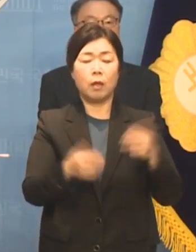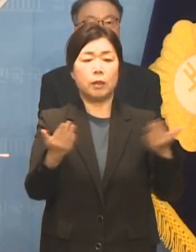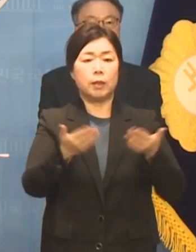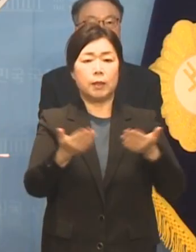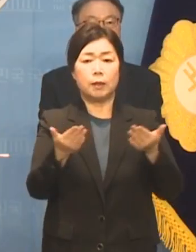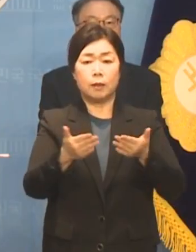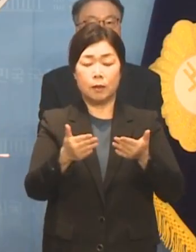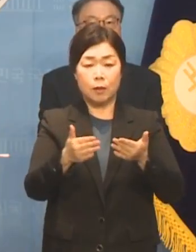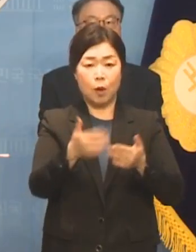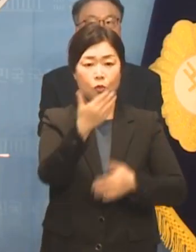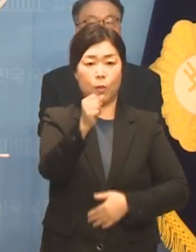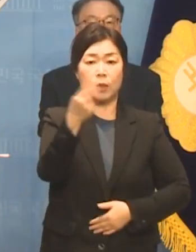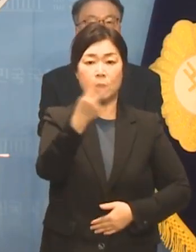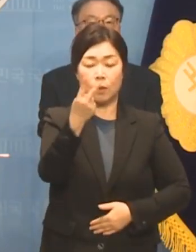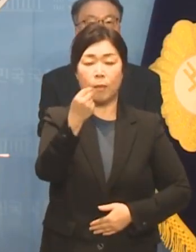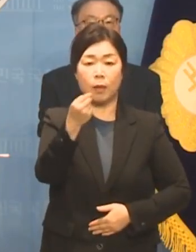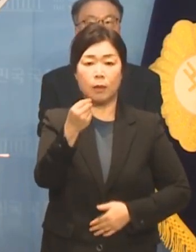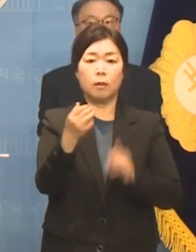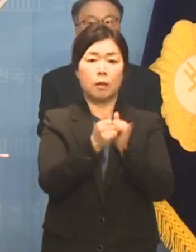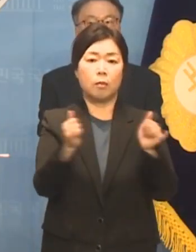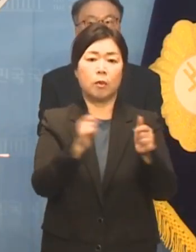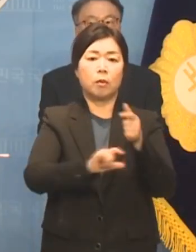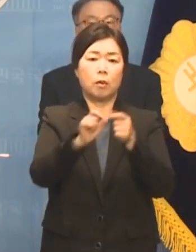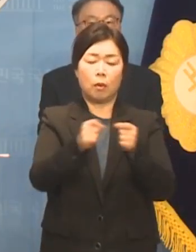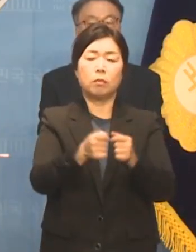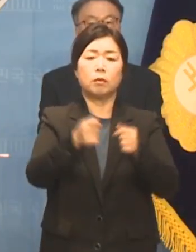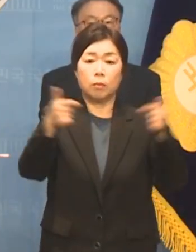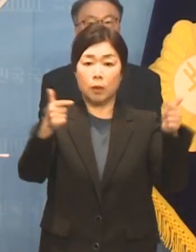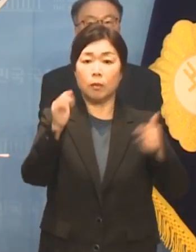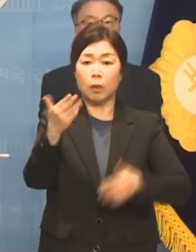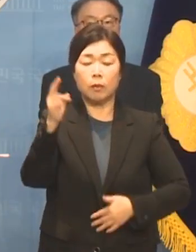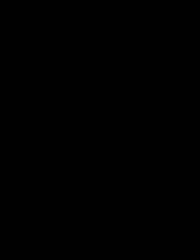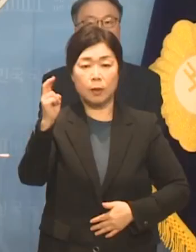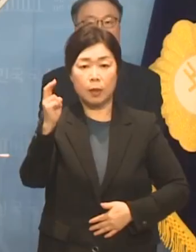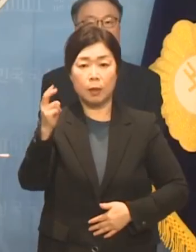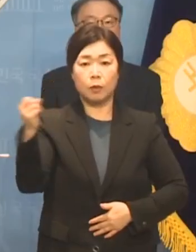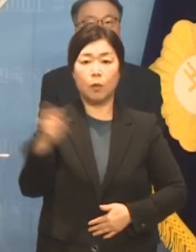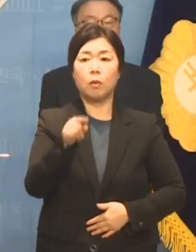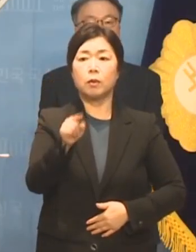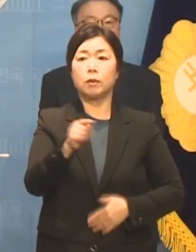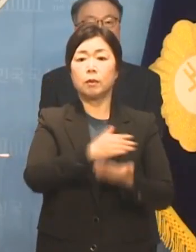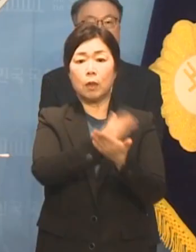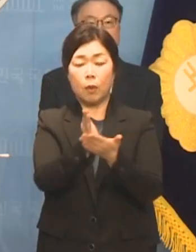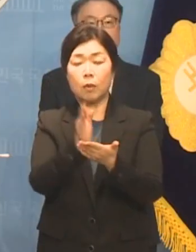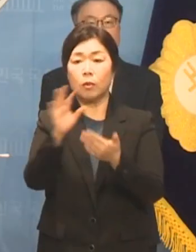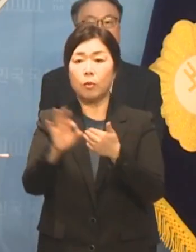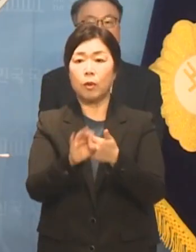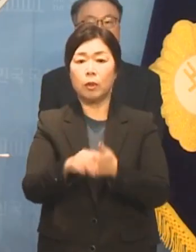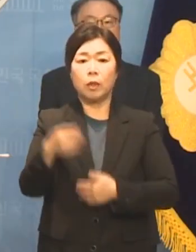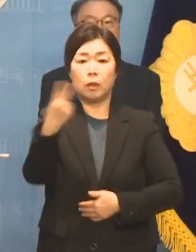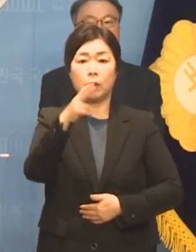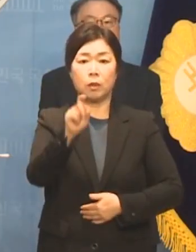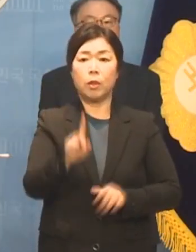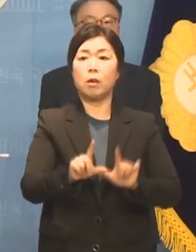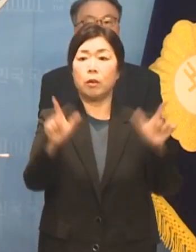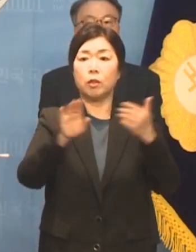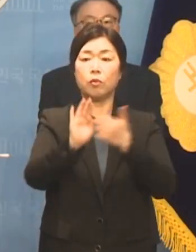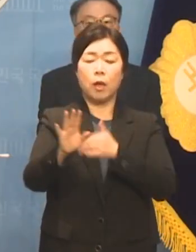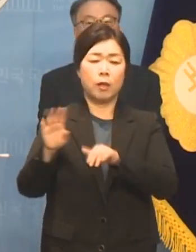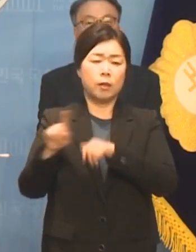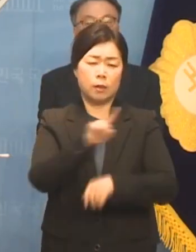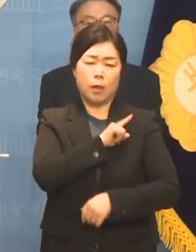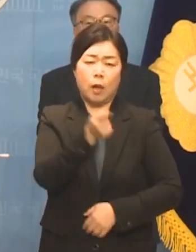일자리가 9만 2천만 명 증가할 것으로 예상되며 그 폭은 21년 이후 가장